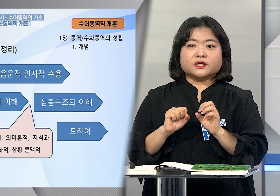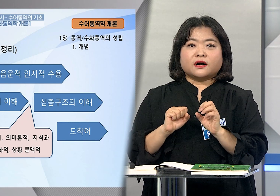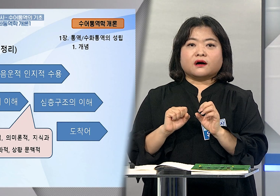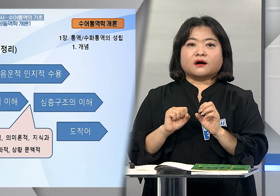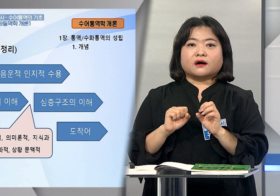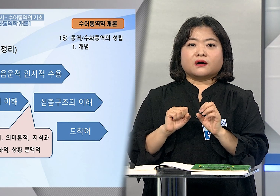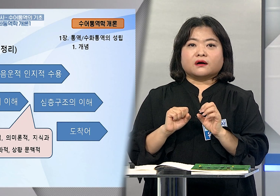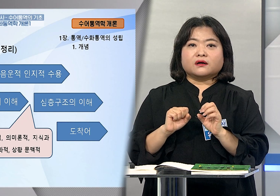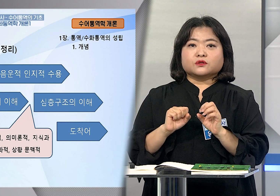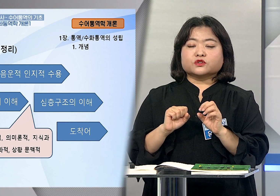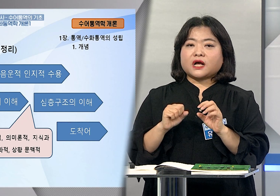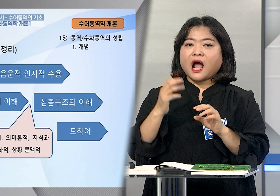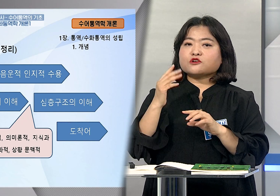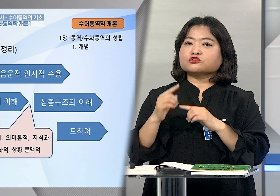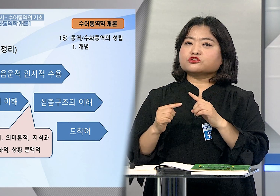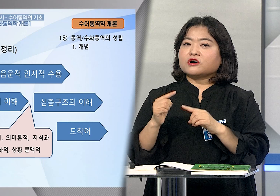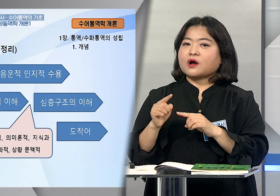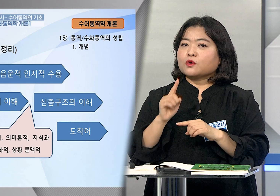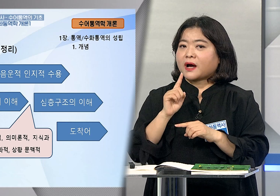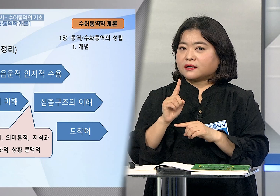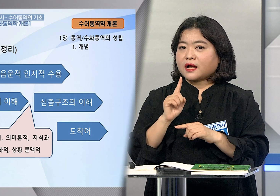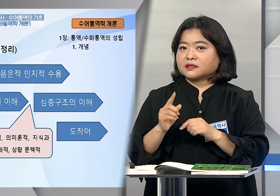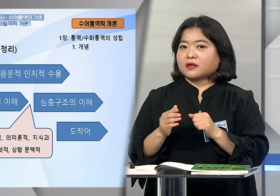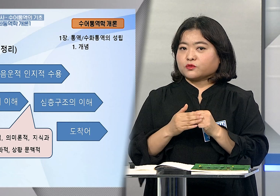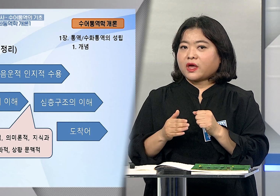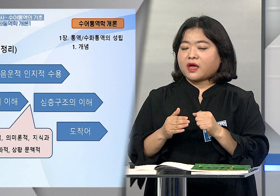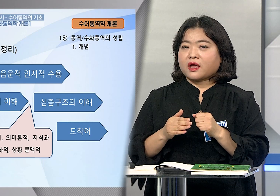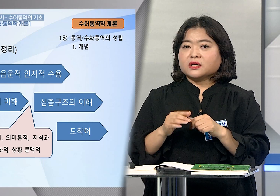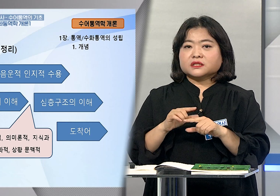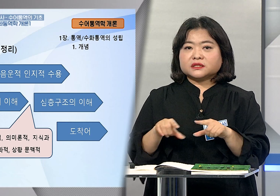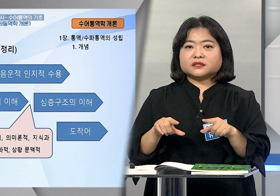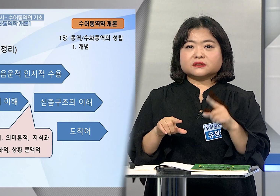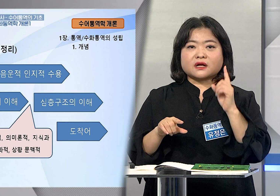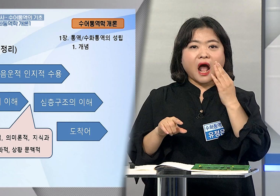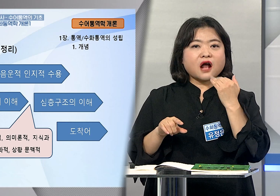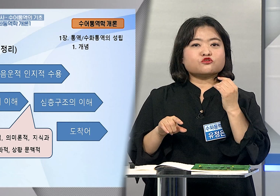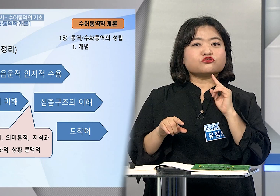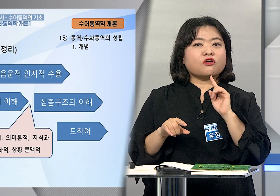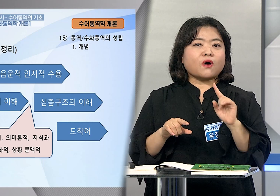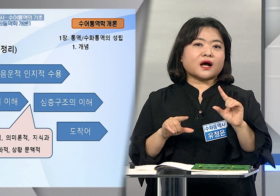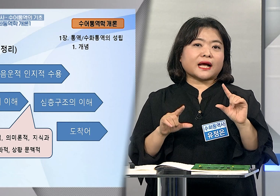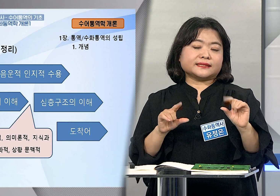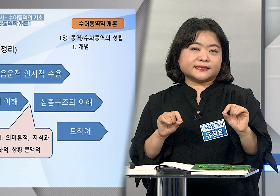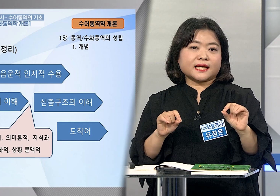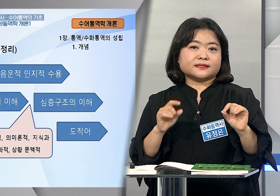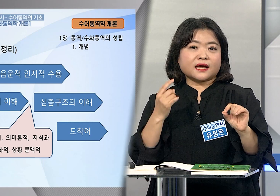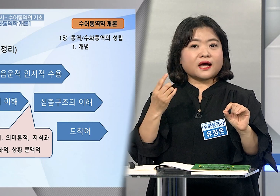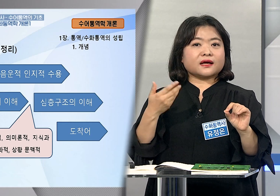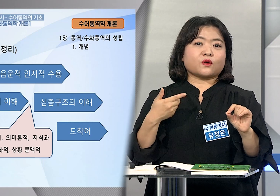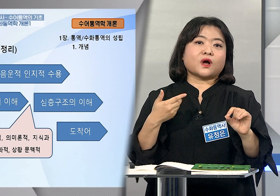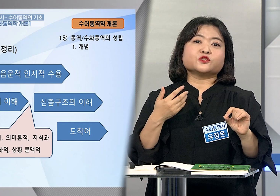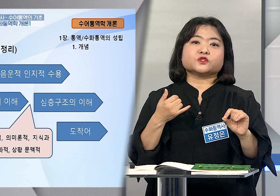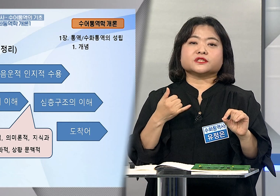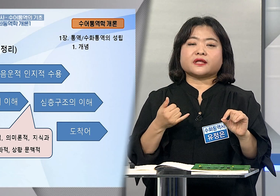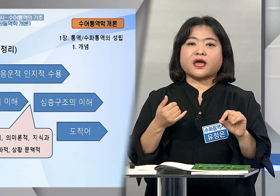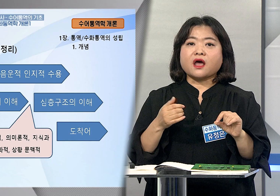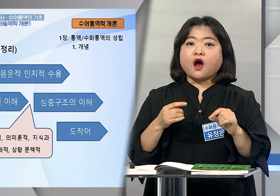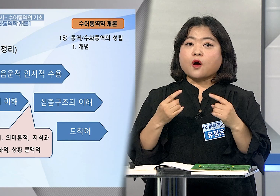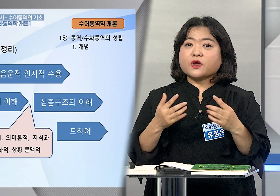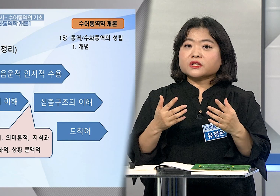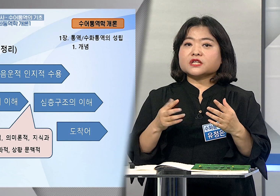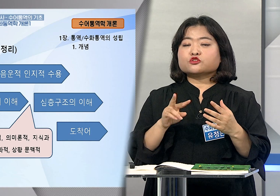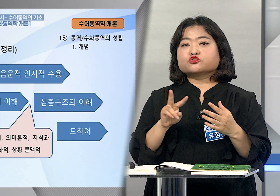알아야겠죠. 우리가 한국 수어라고 말을 하기 때문에 흔히들 한국어와 같지 않냐라고 할 수